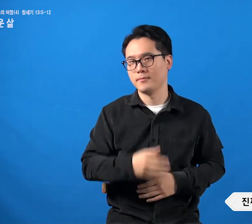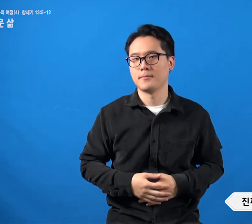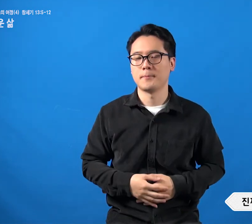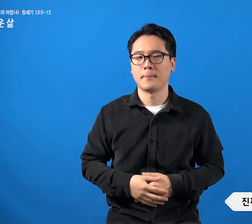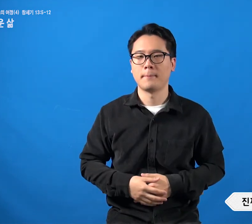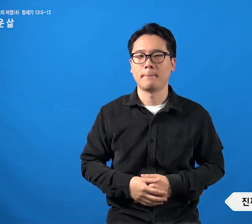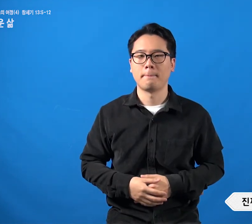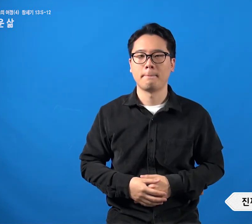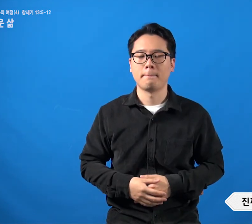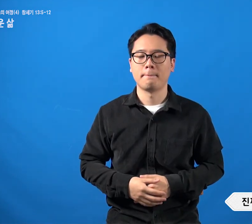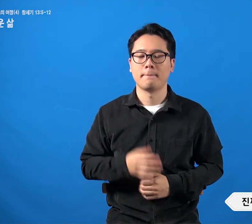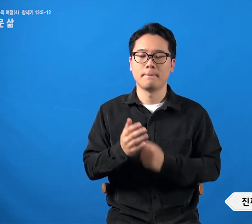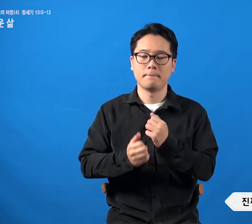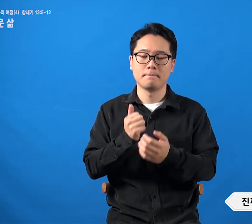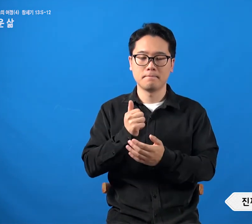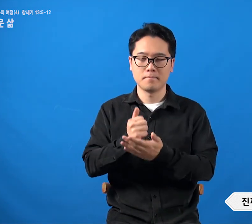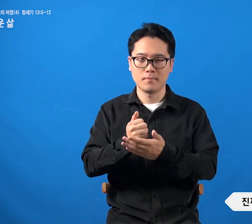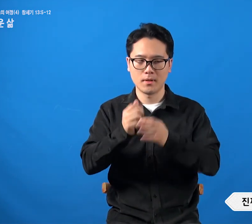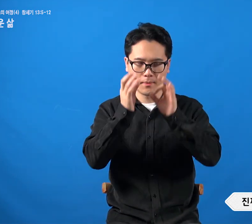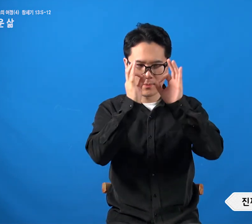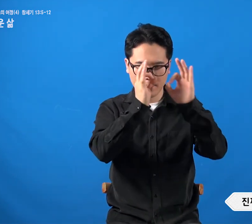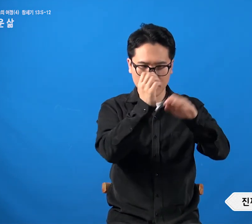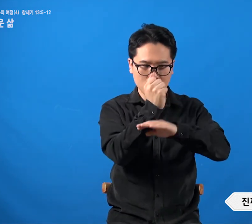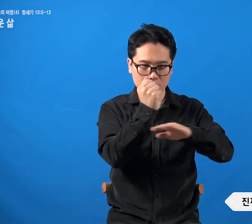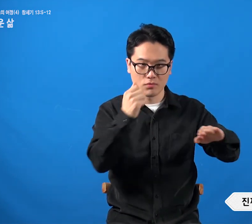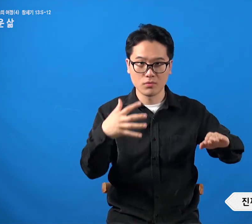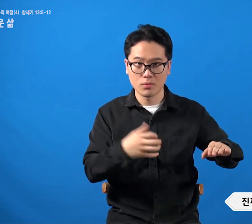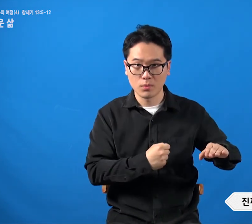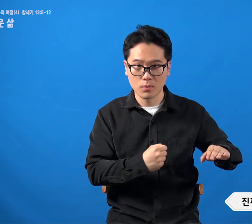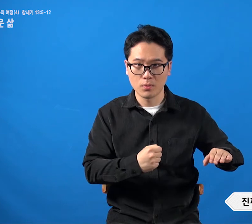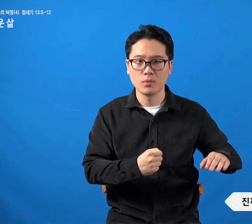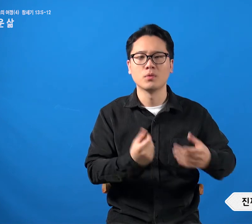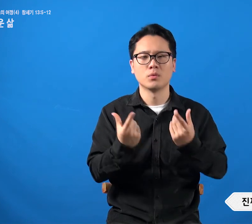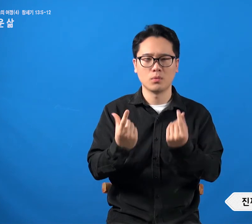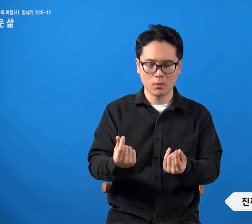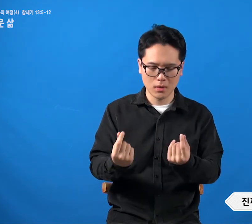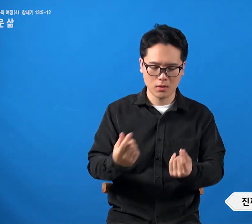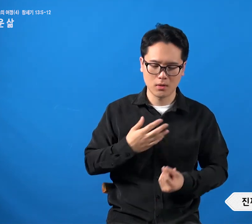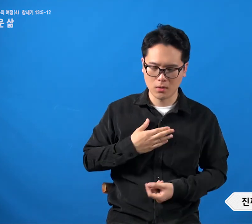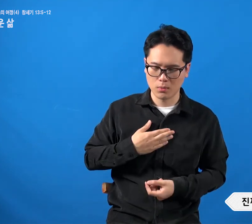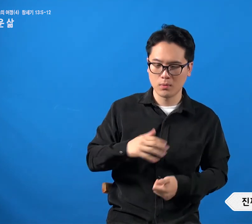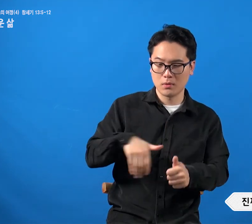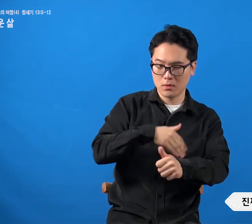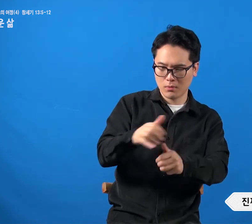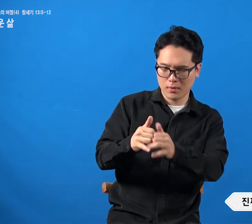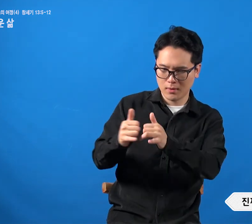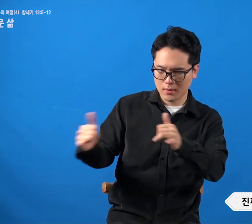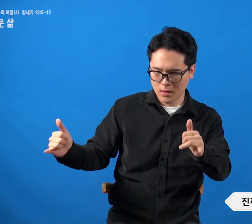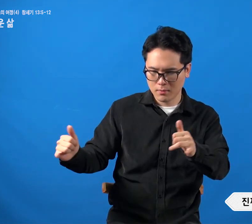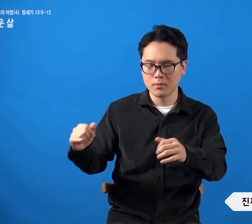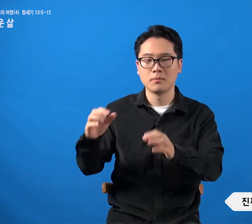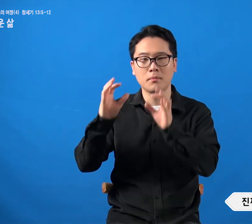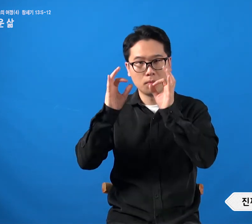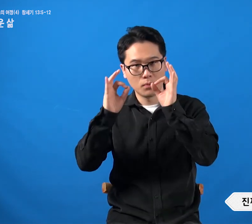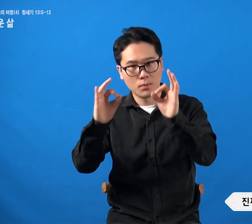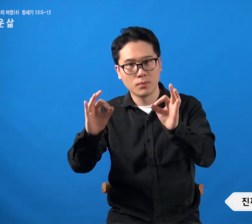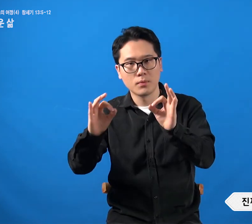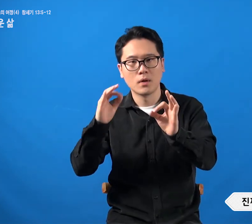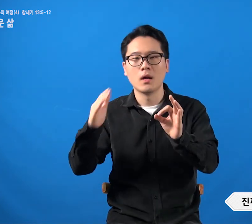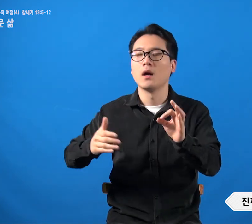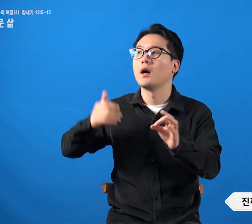말씀하고 계십니다. 하나님의 시각으로 사람과 상황을 바라보며 하나님이 보여주시는